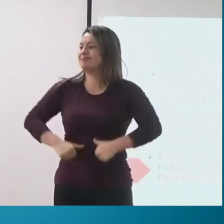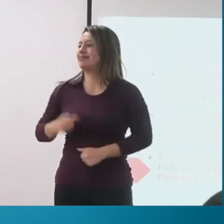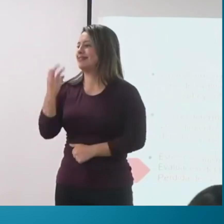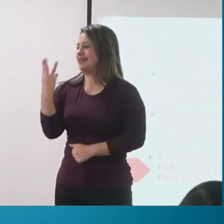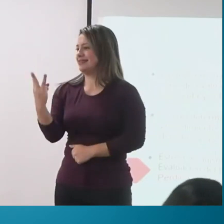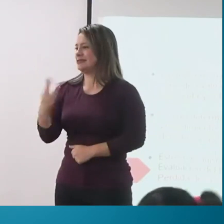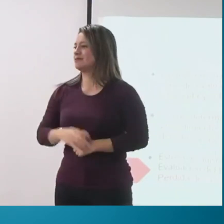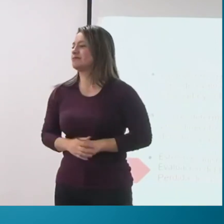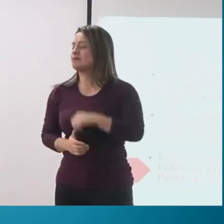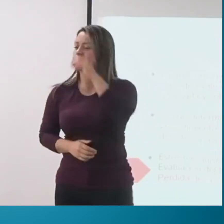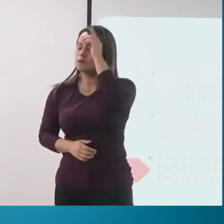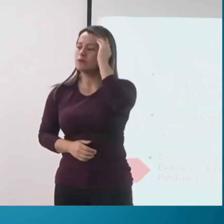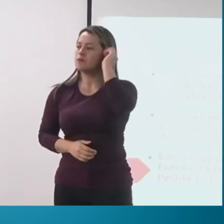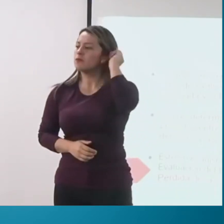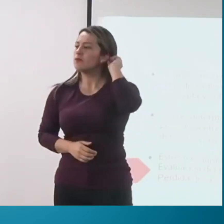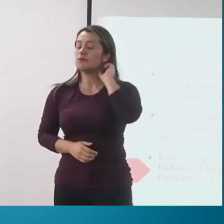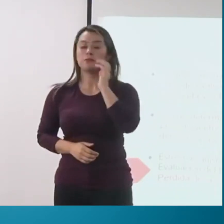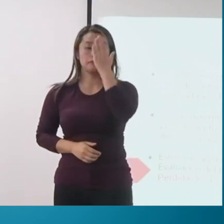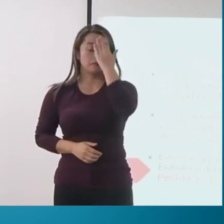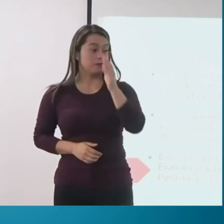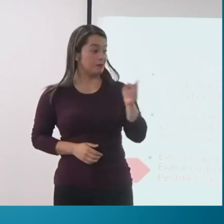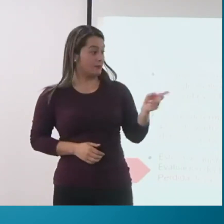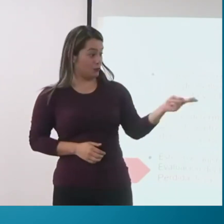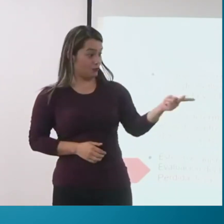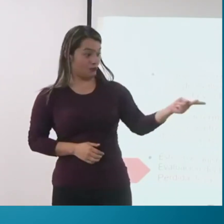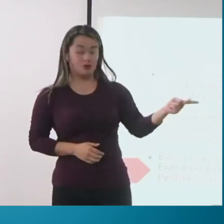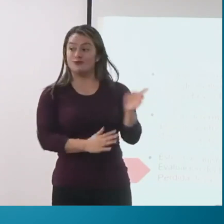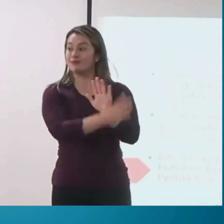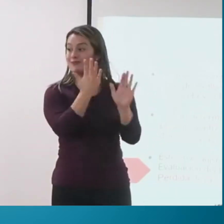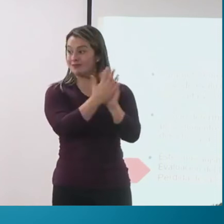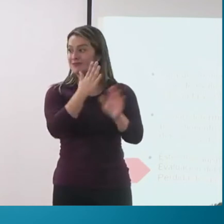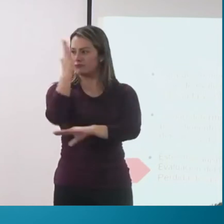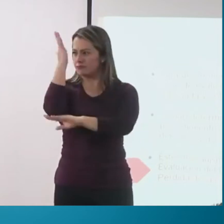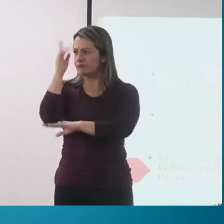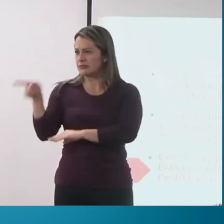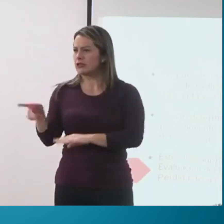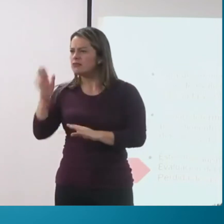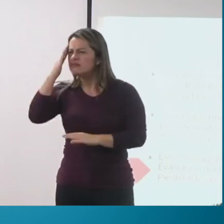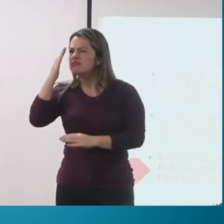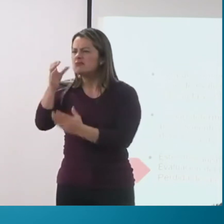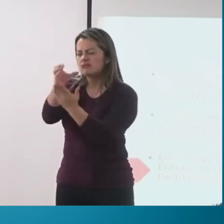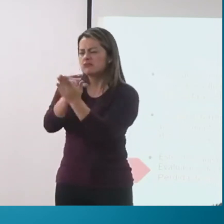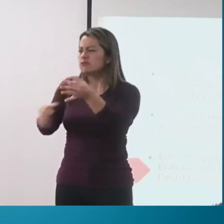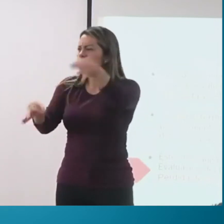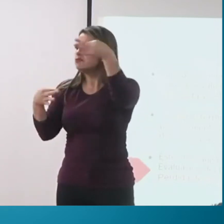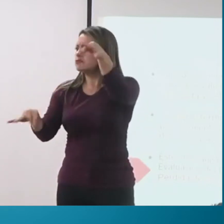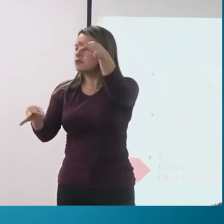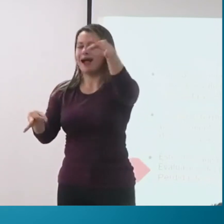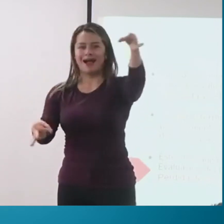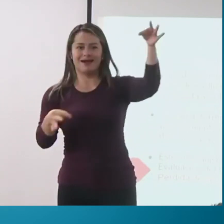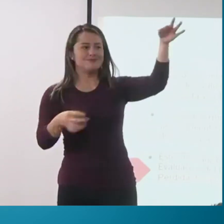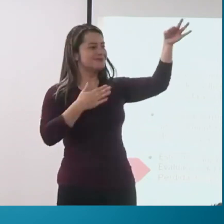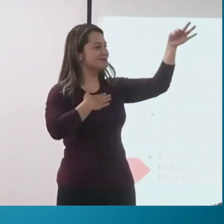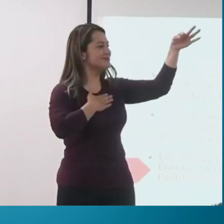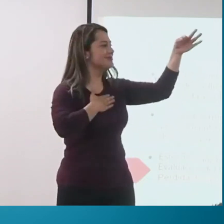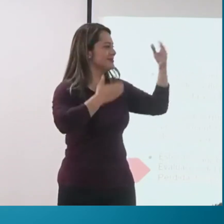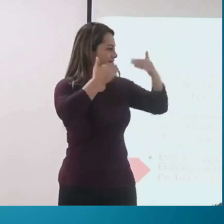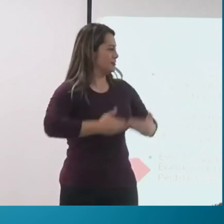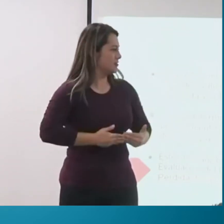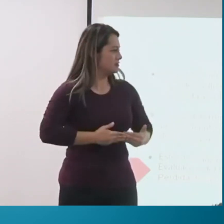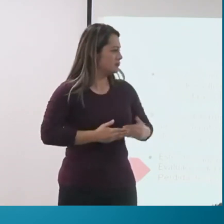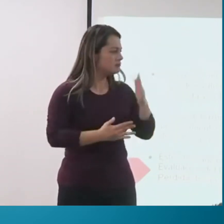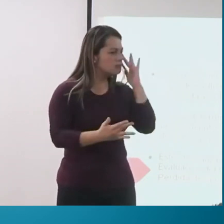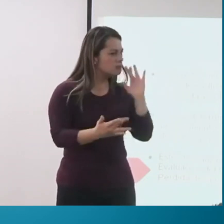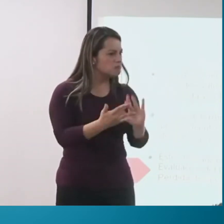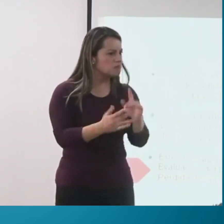ya hemos hablado lo que la doctora Clemencia y el doctor Campolia les contó para qué utilizamos la certificación de discapacidad para obtener unos